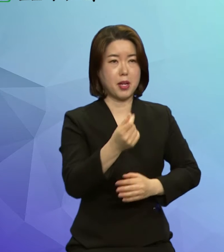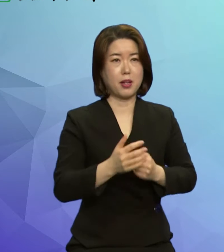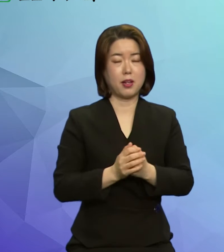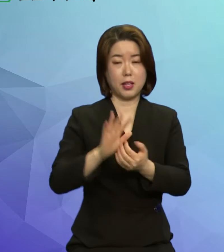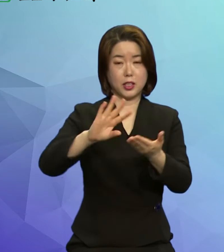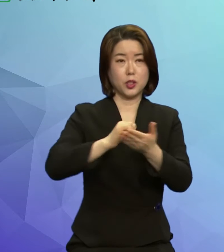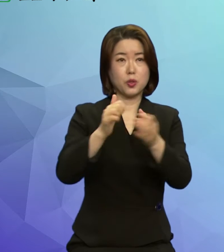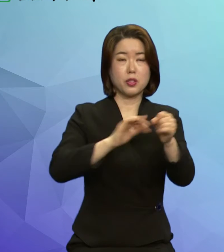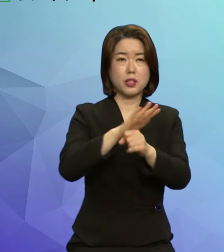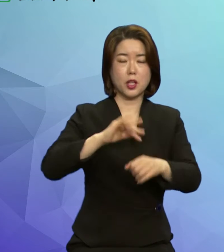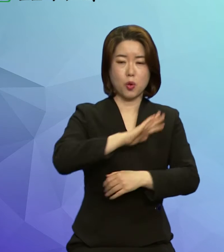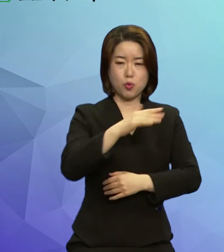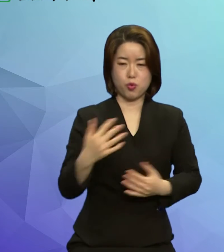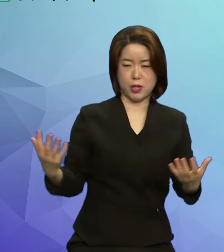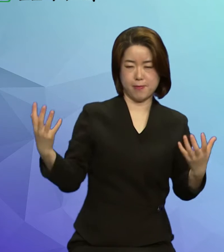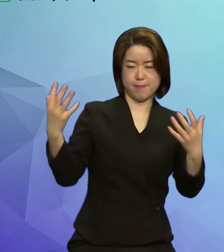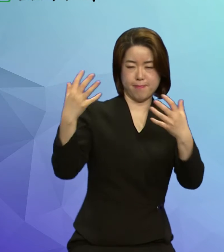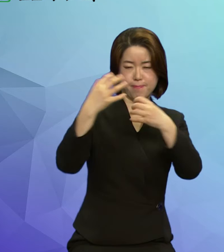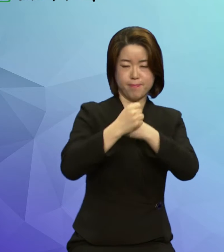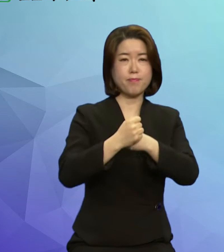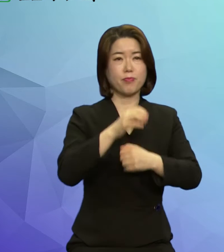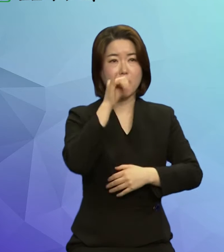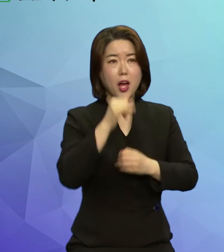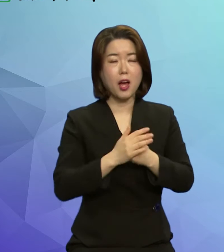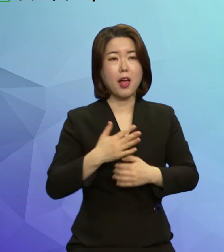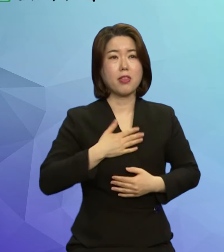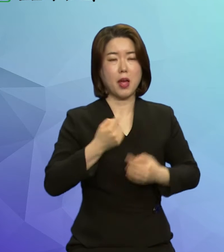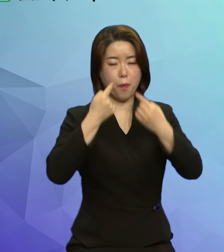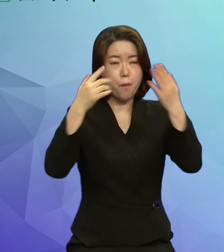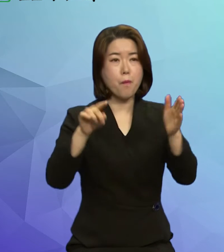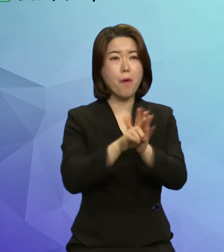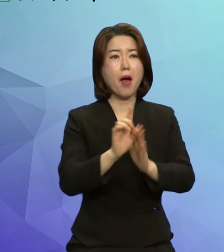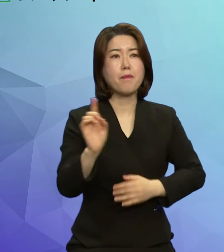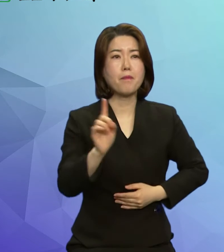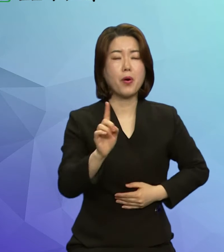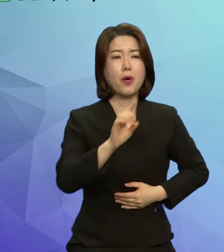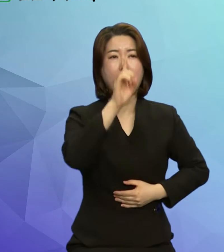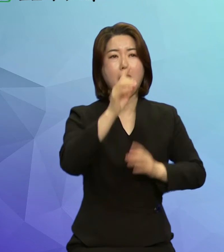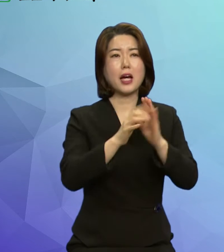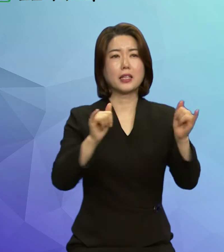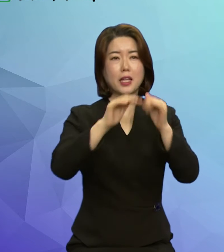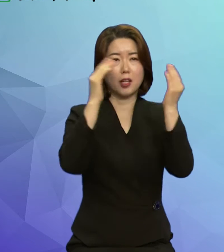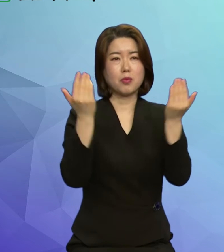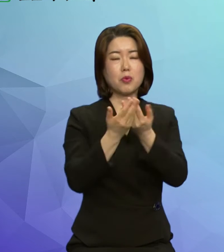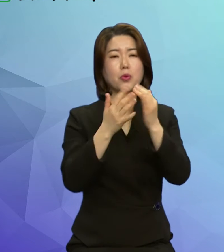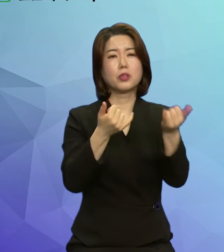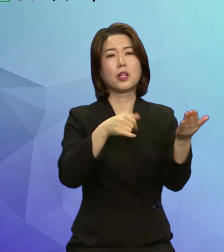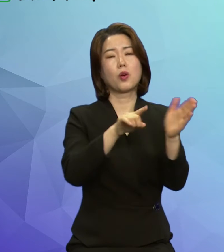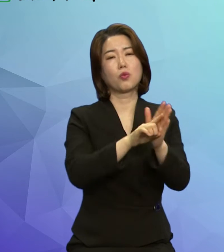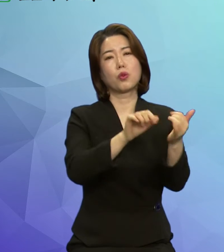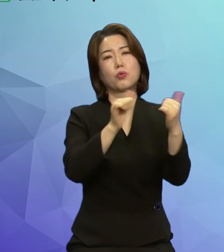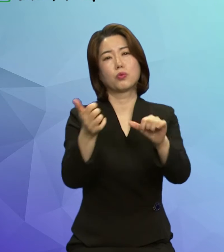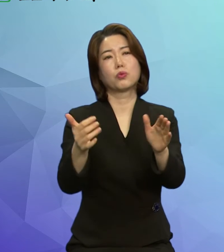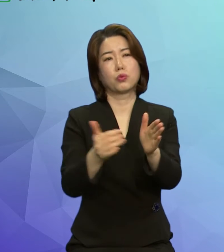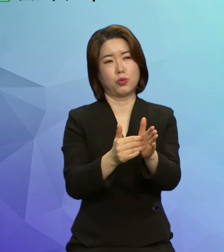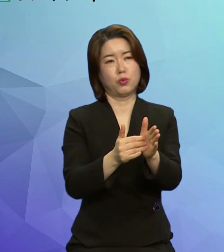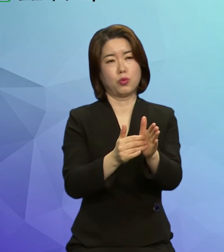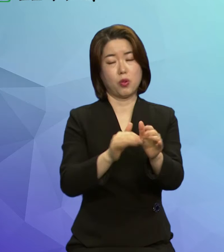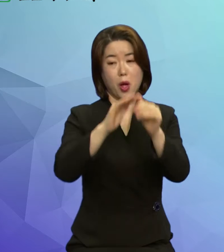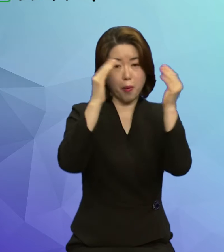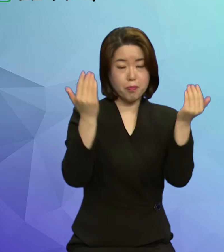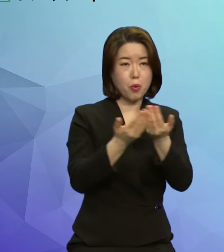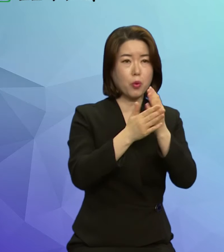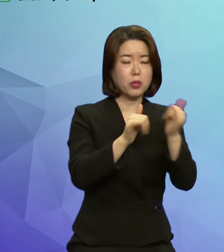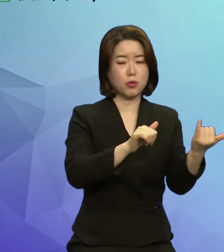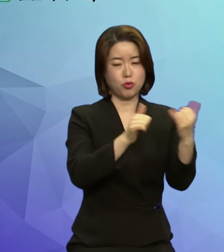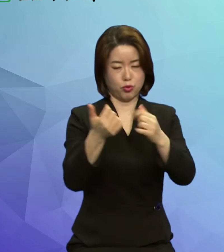그리스도의 사랑이 우리를 휘어잡습니다. 우리가 확신하기로는 한 사람이 모든 사람을 위하여 죽으셨으니 모든 사람이